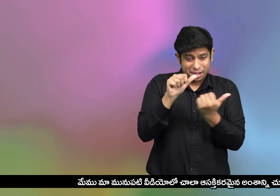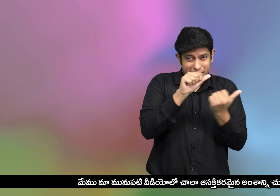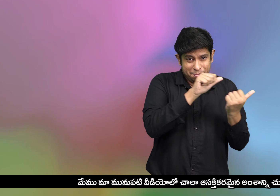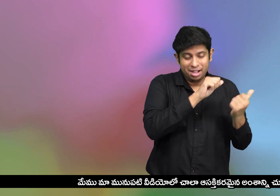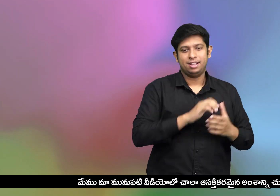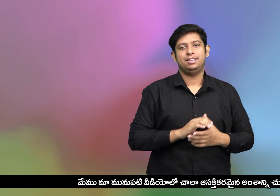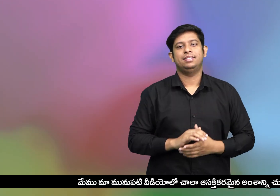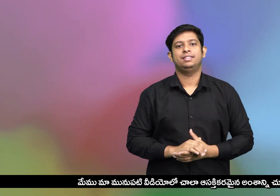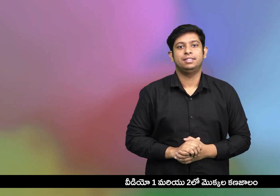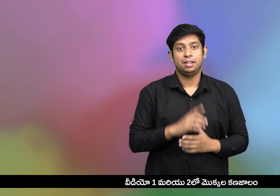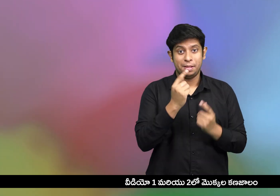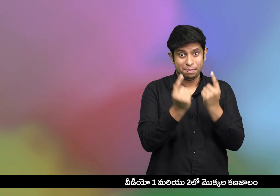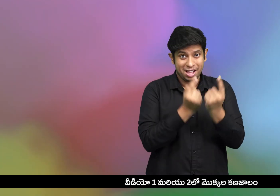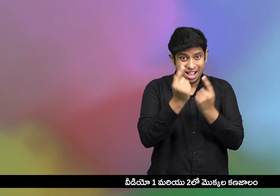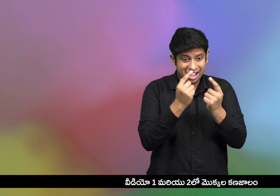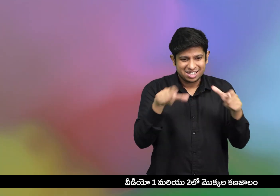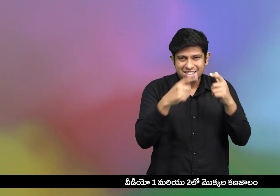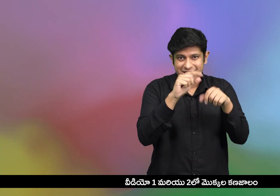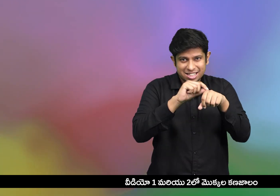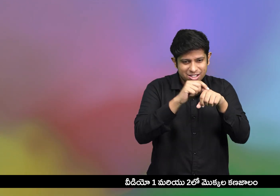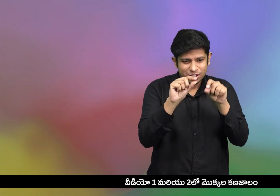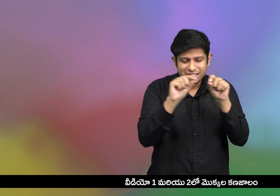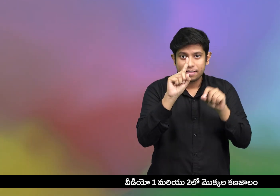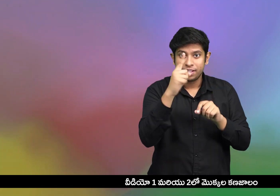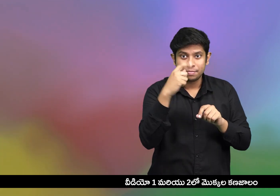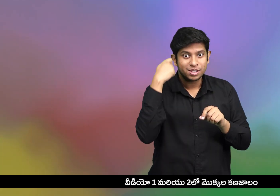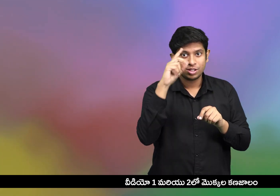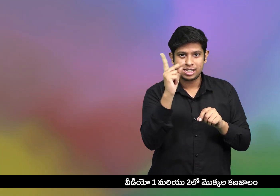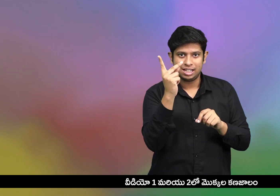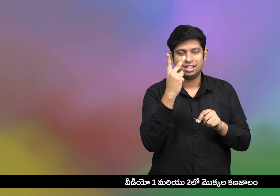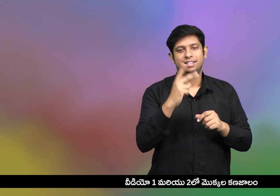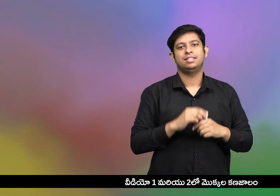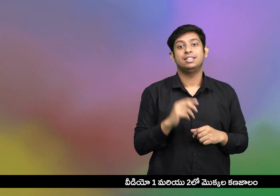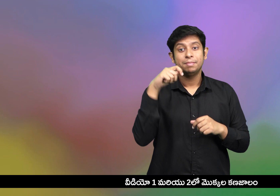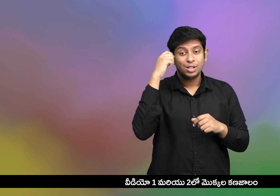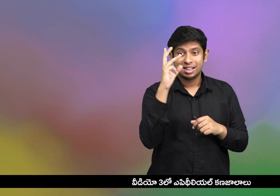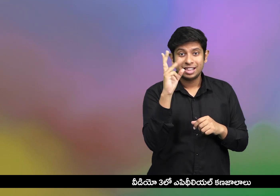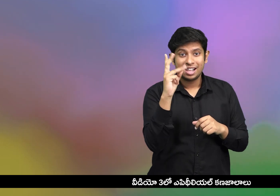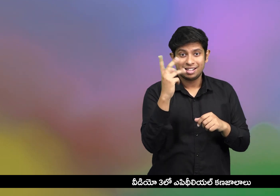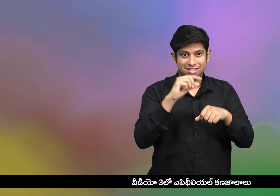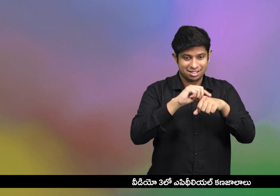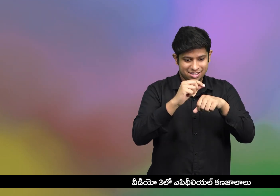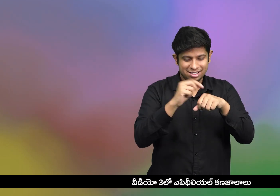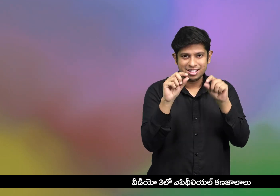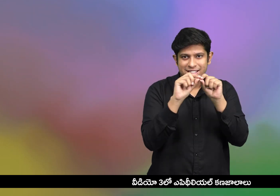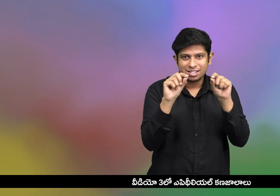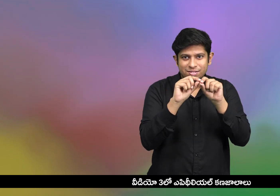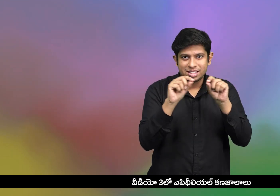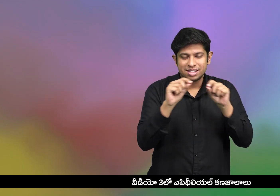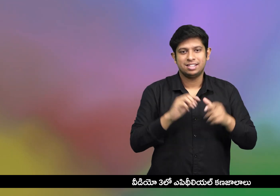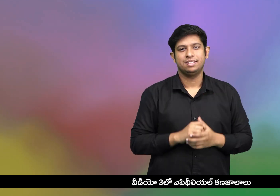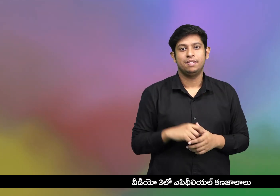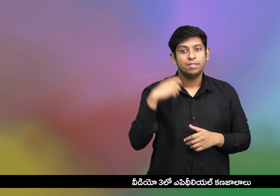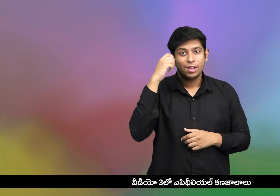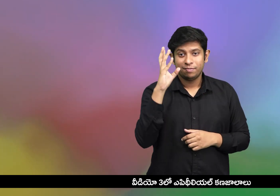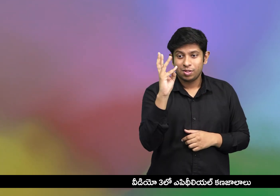చూశాము. వీడియో 1 మరియు 2లో మొక్కల కణజాలం, వీడియో 3లో